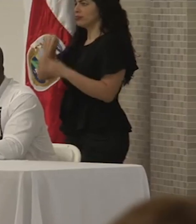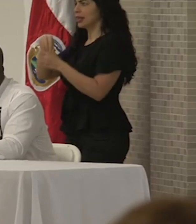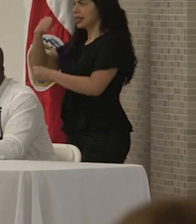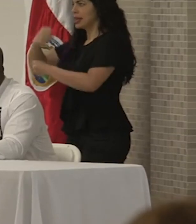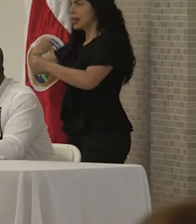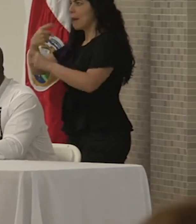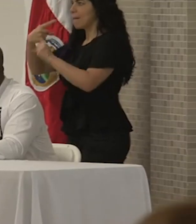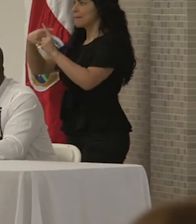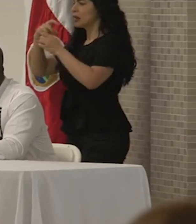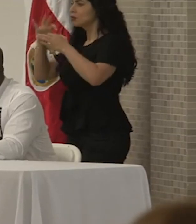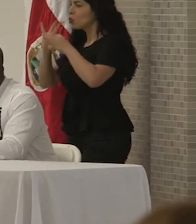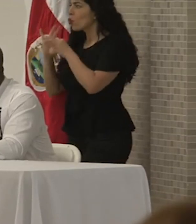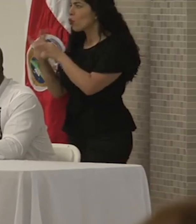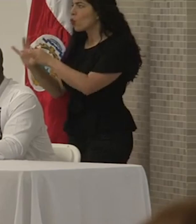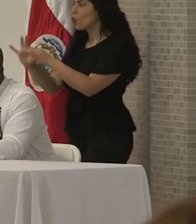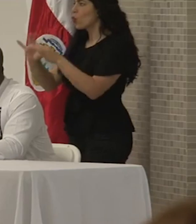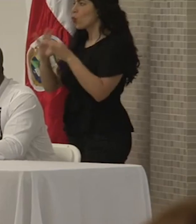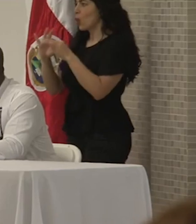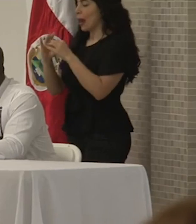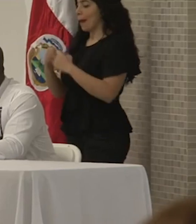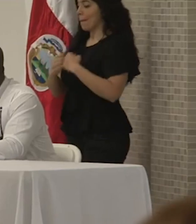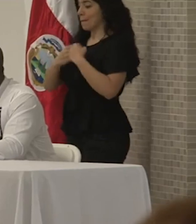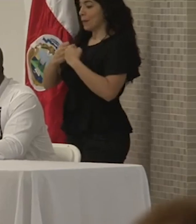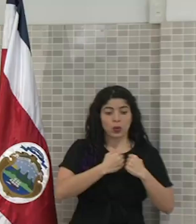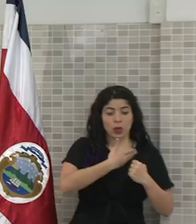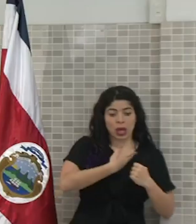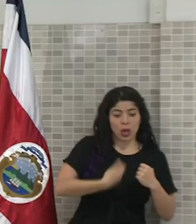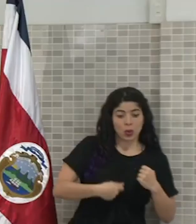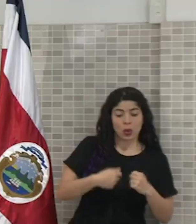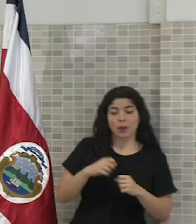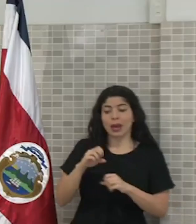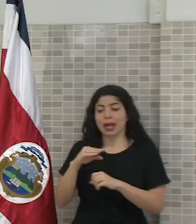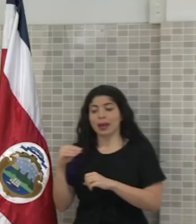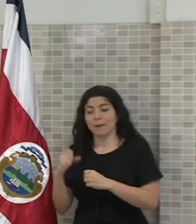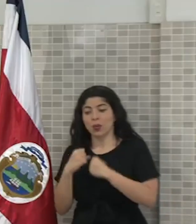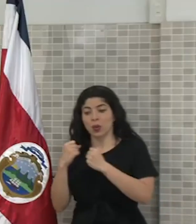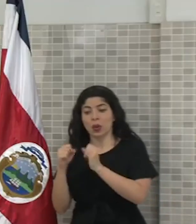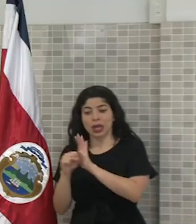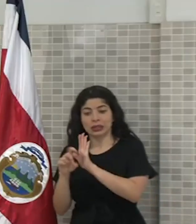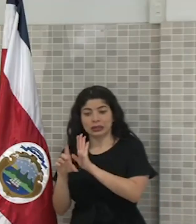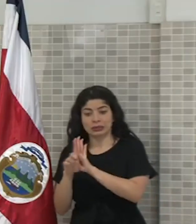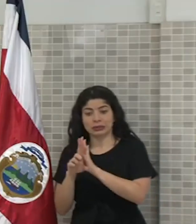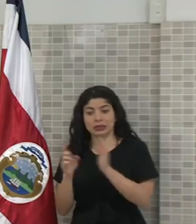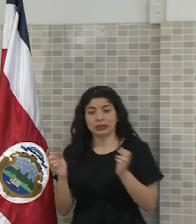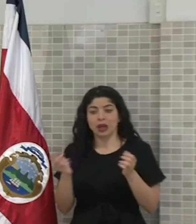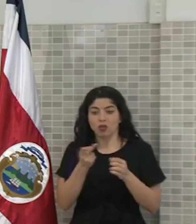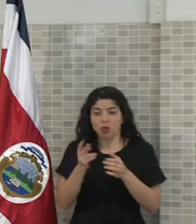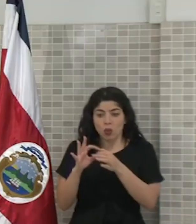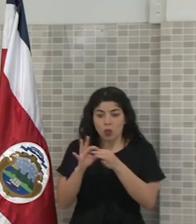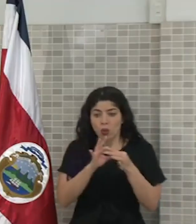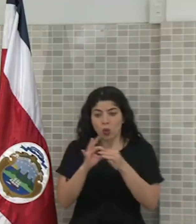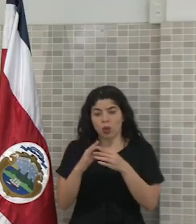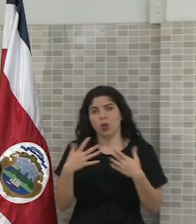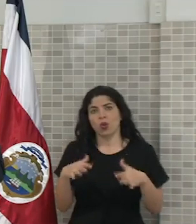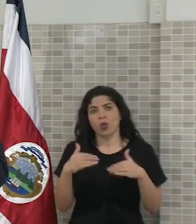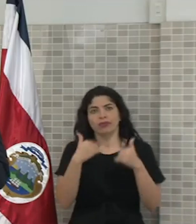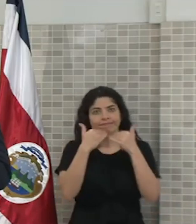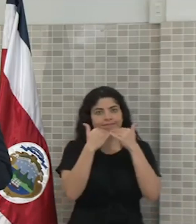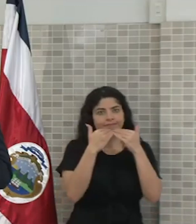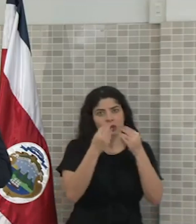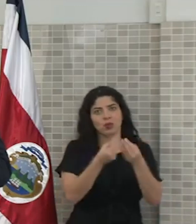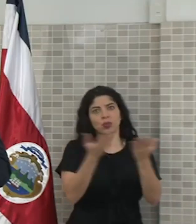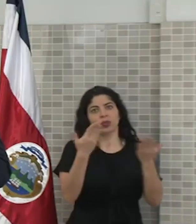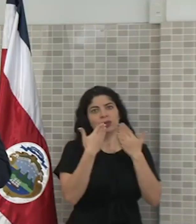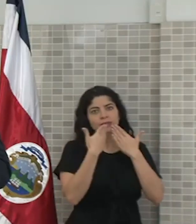para coordinar entre el Ejecutivo y el Legislativo. Yo se lo agradezco públicamente. Quiero agradecer